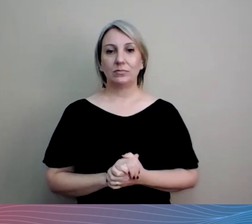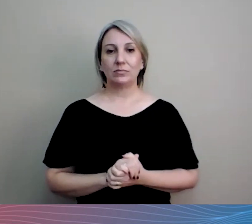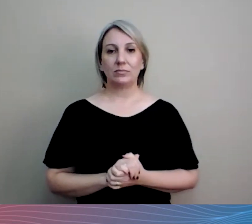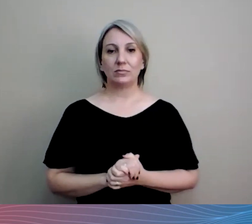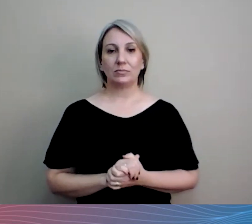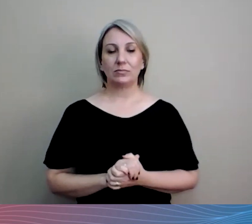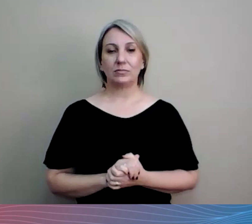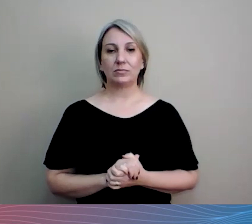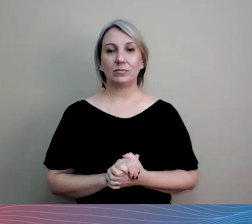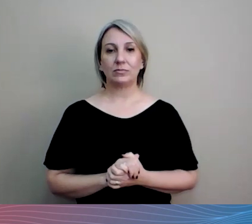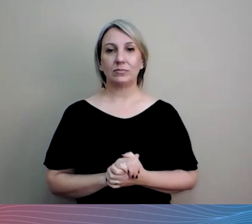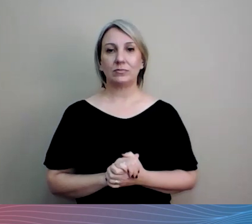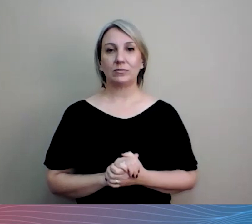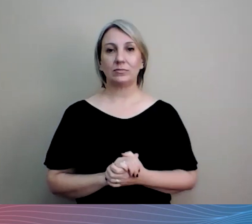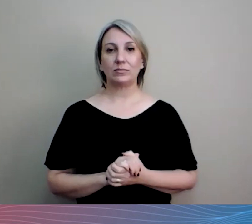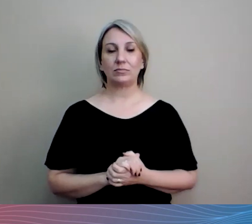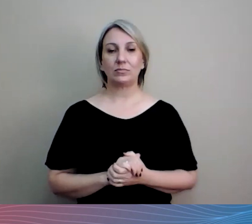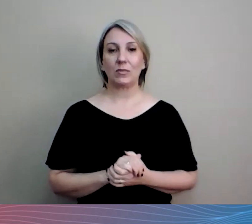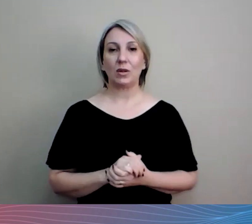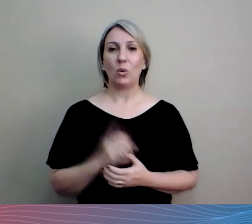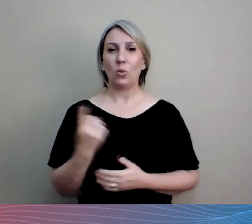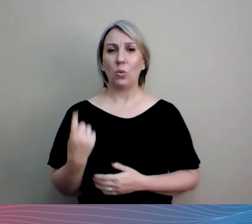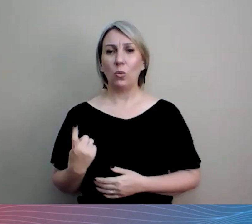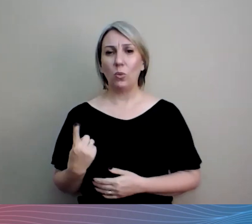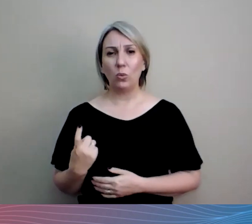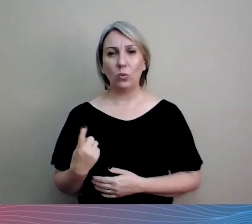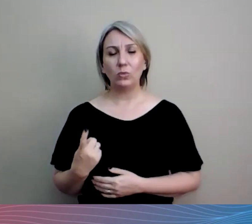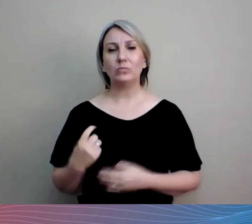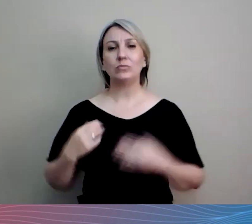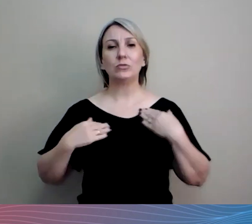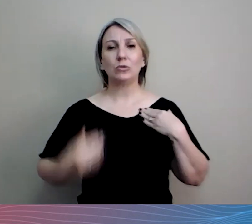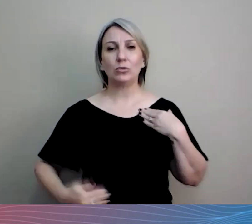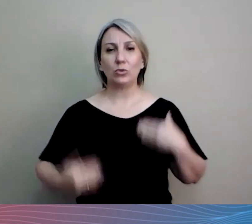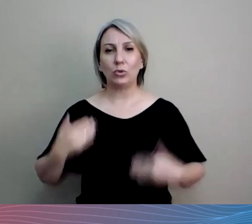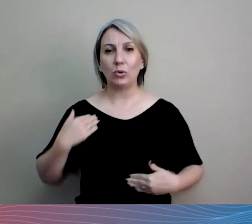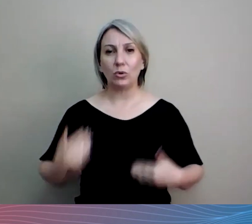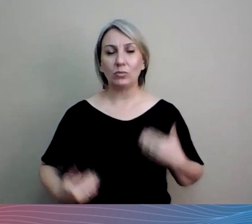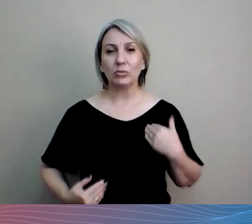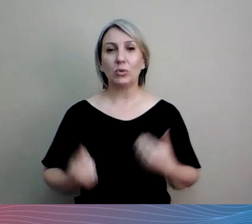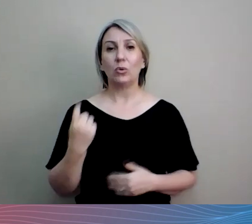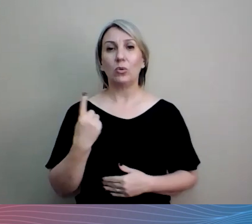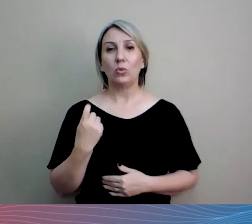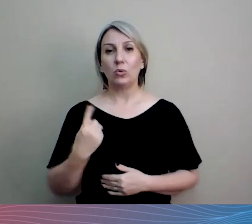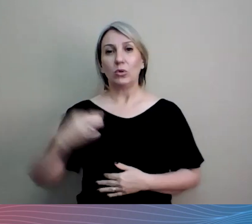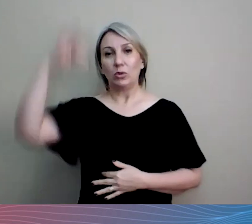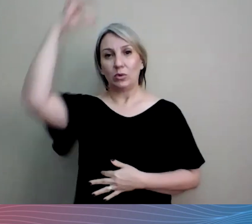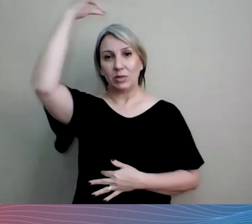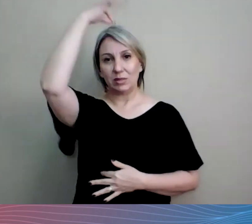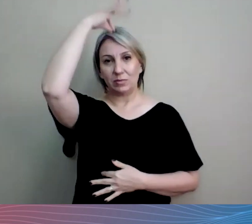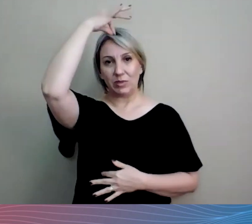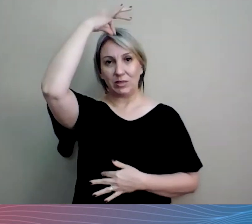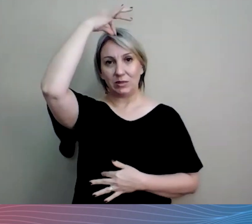vou voltar. Há somente um corpo e um espírito e uma só esperança da vossa vocação, do vosso